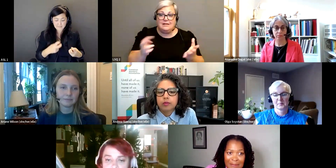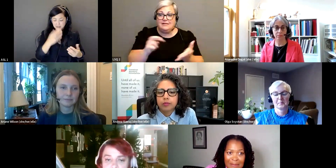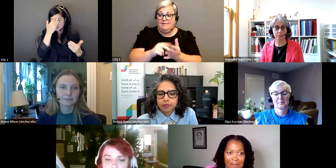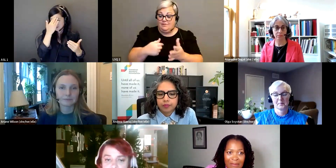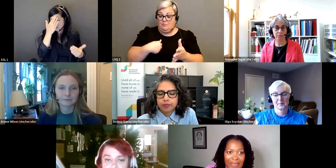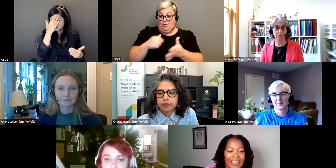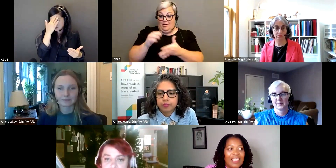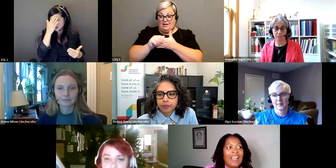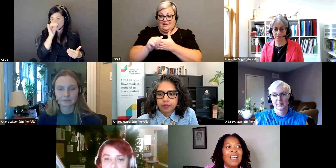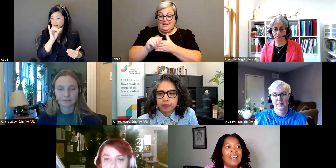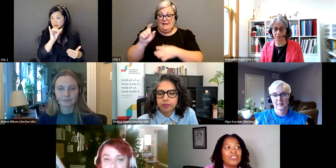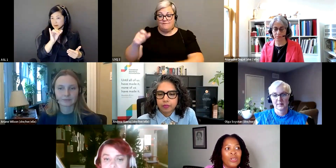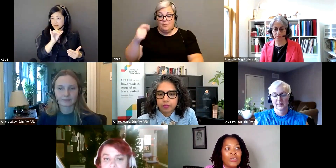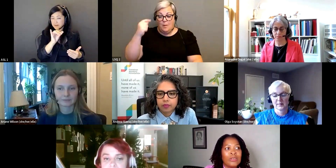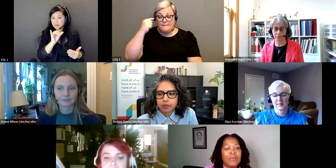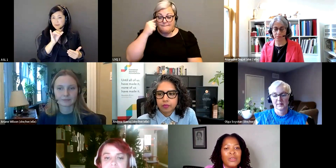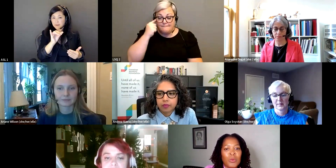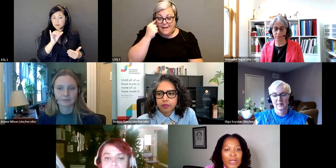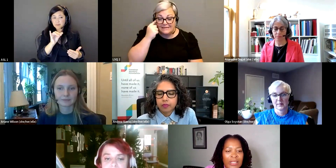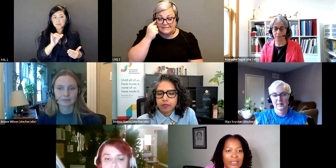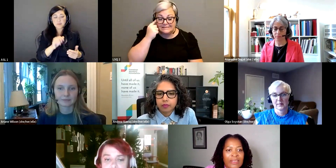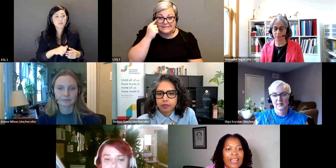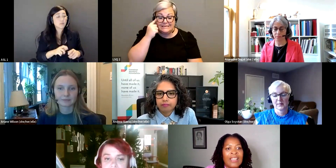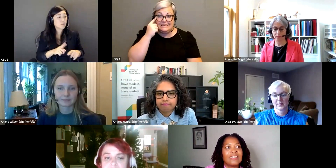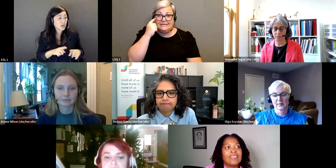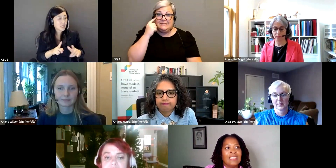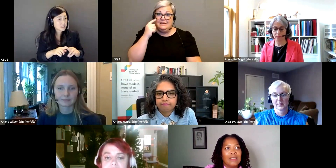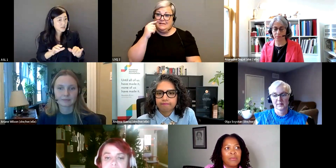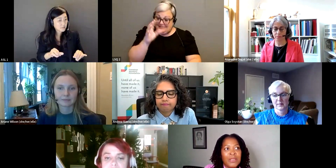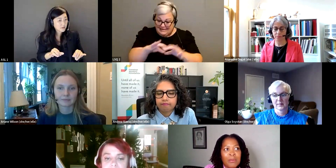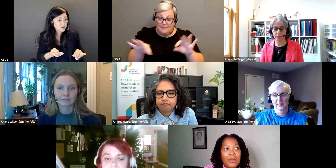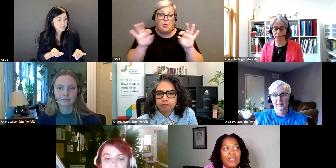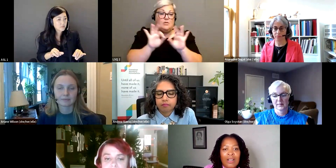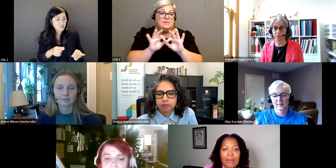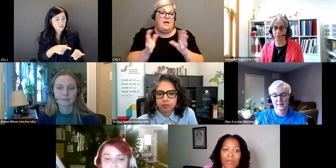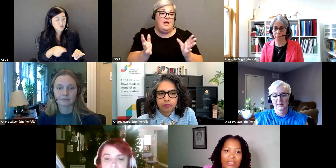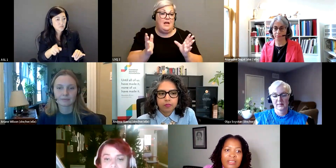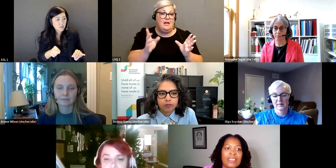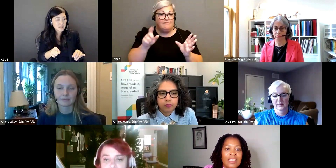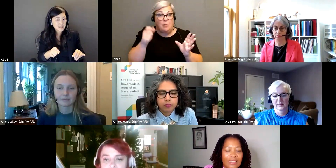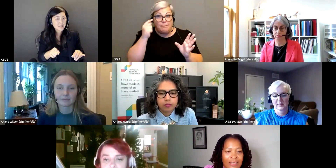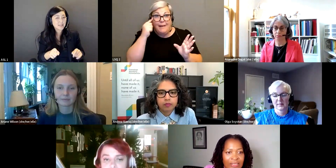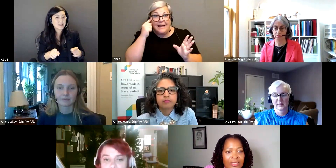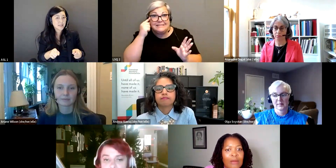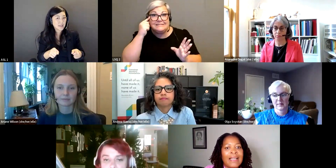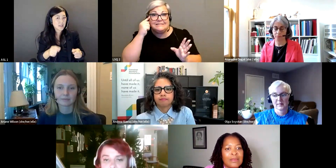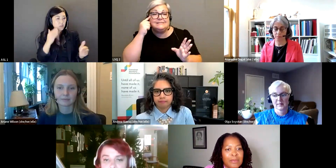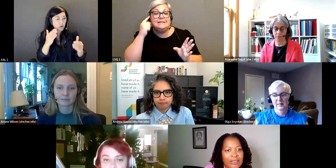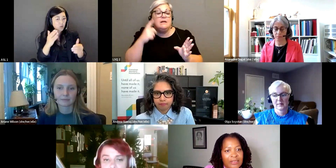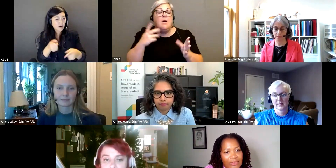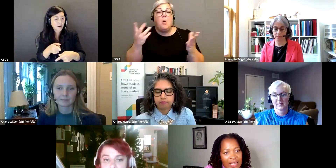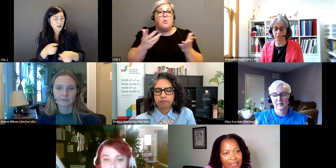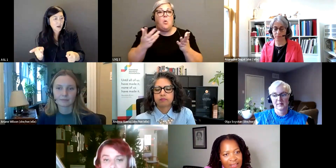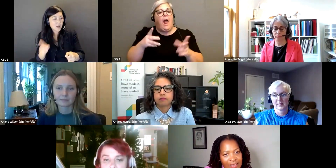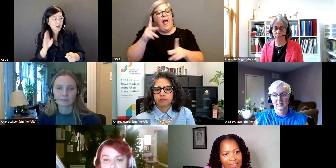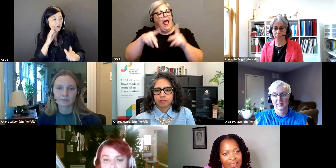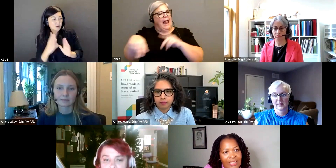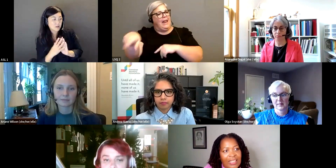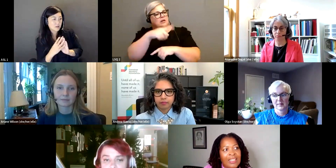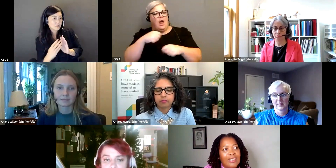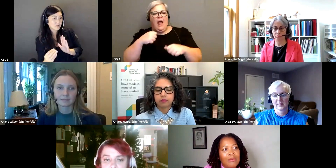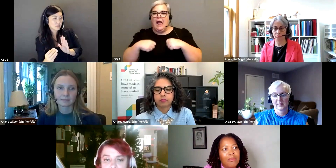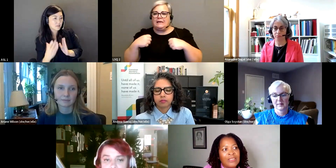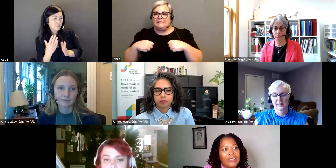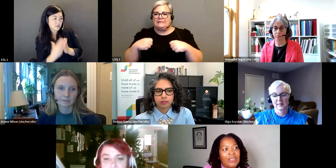il faut être conscient de cela. Et on doit être conscient du fait que les gens vont essayer